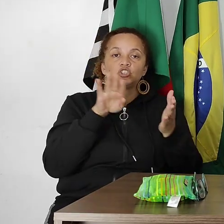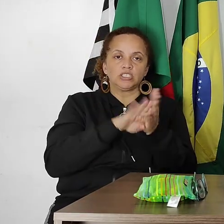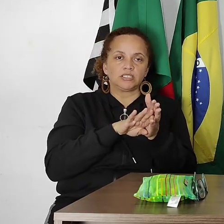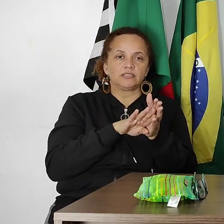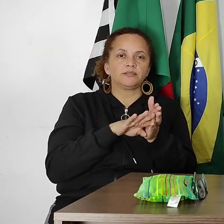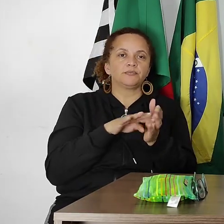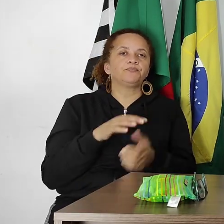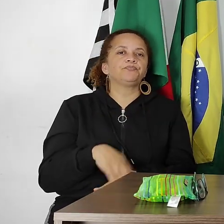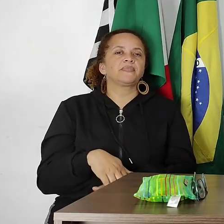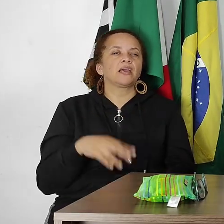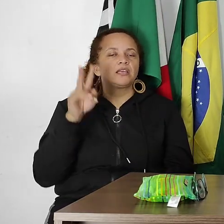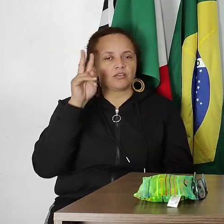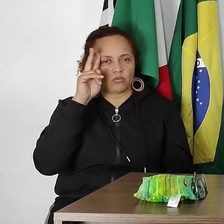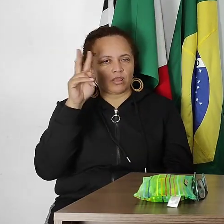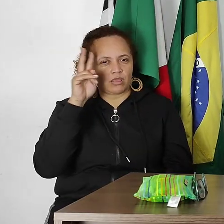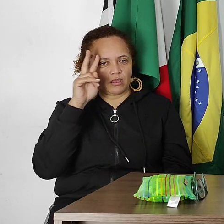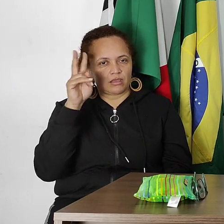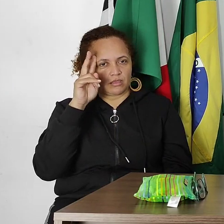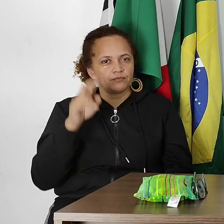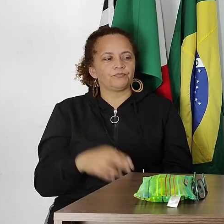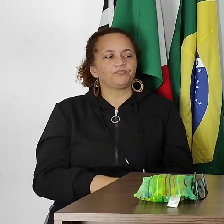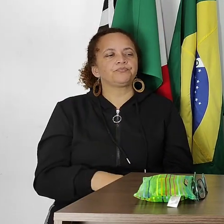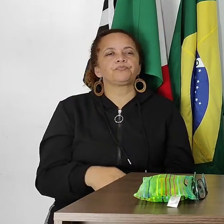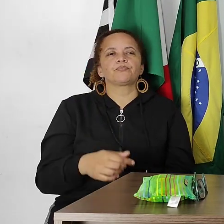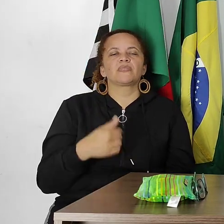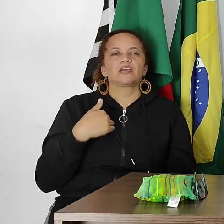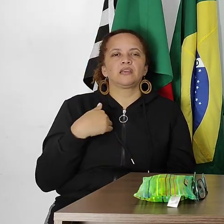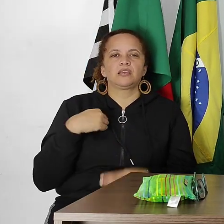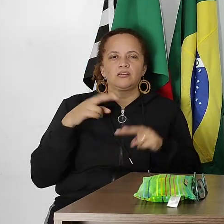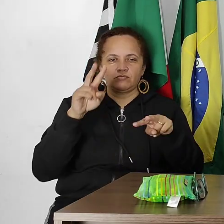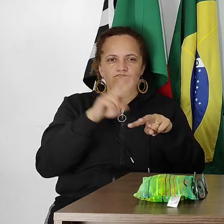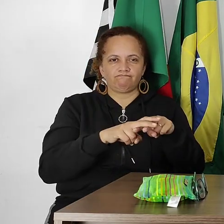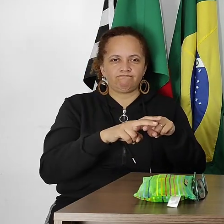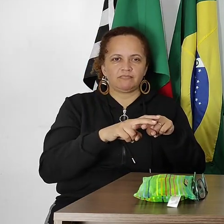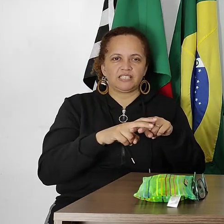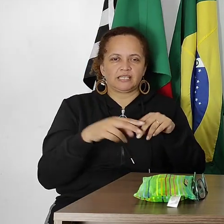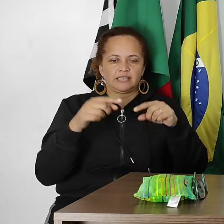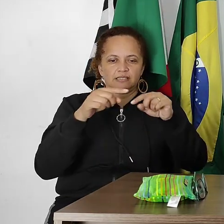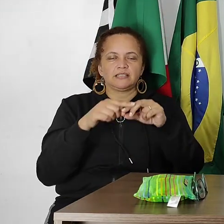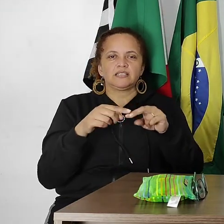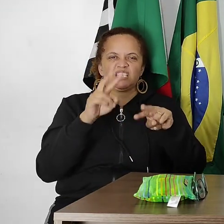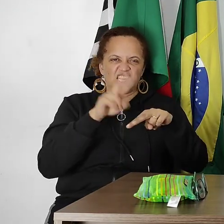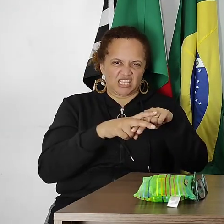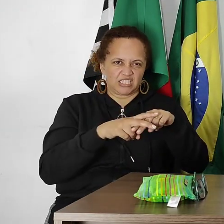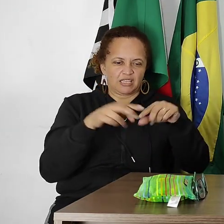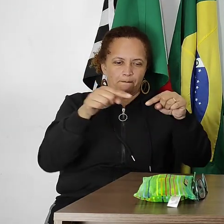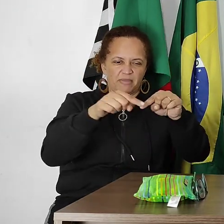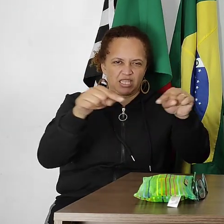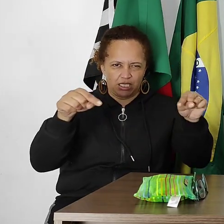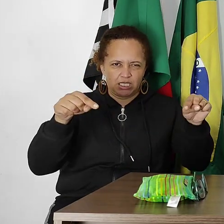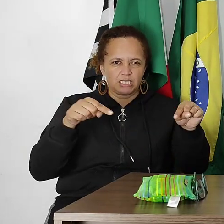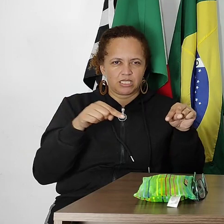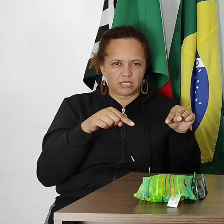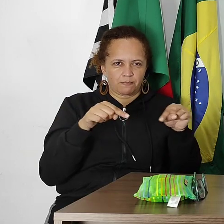eu lembro até hoje, a gente estava deitado na cela pequenininha lá em Lavínia.